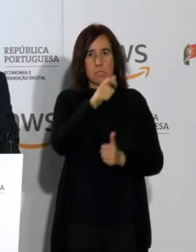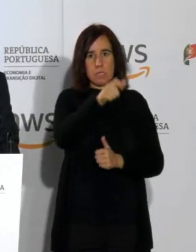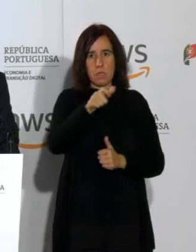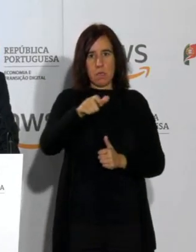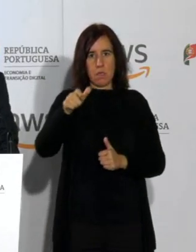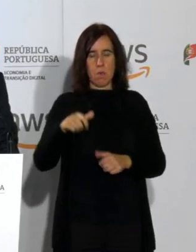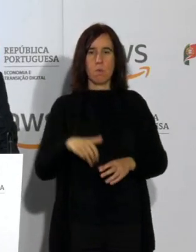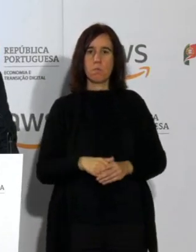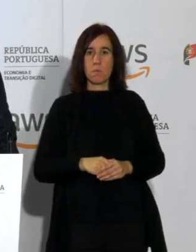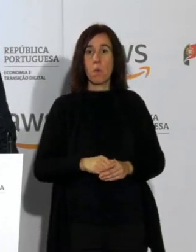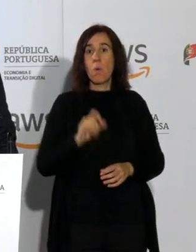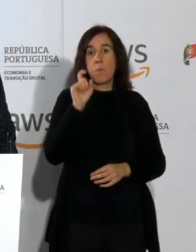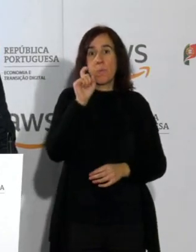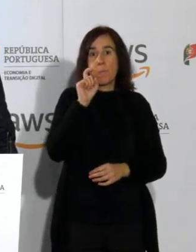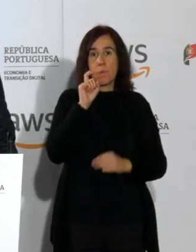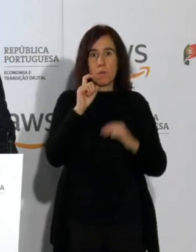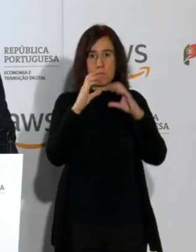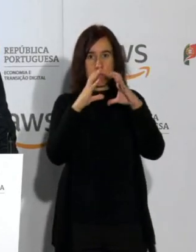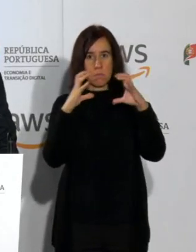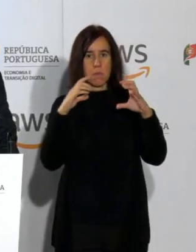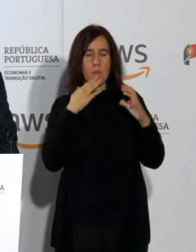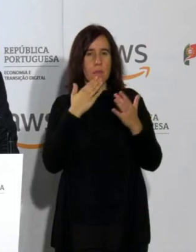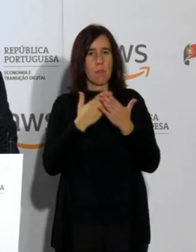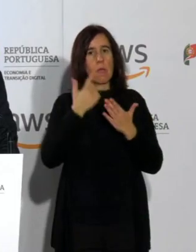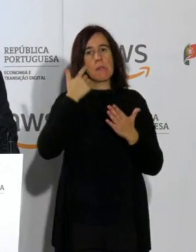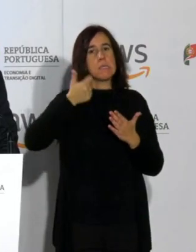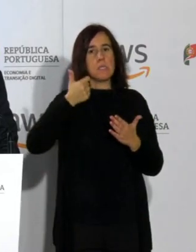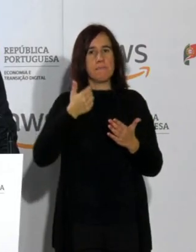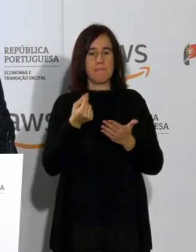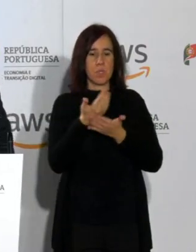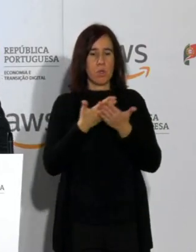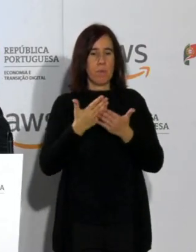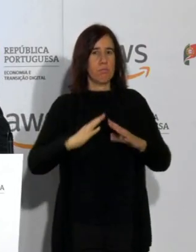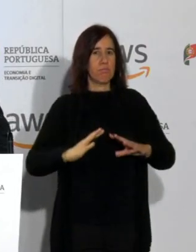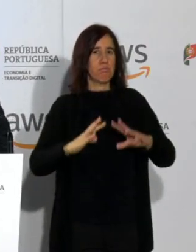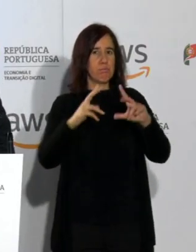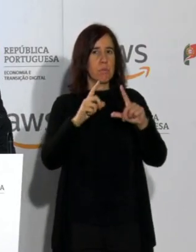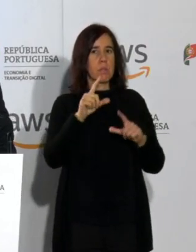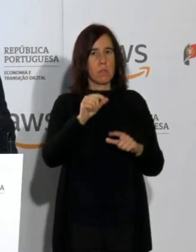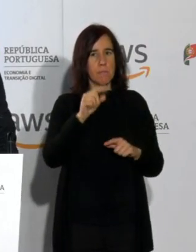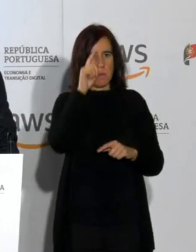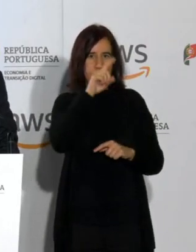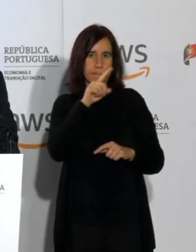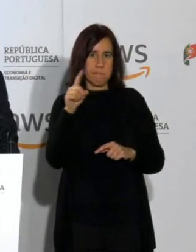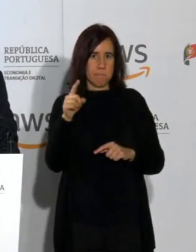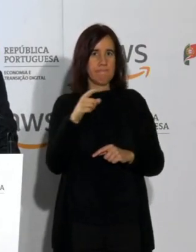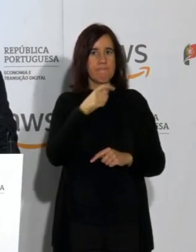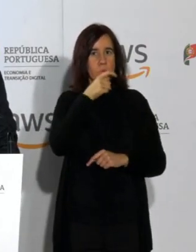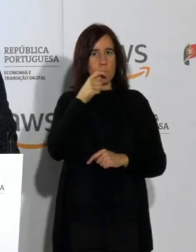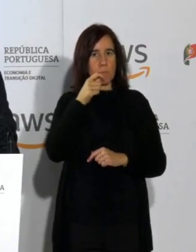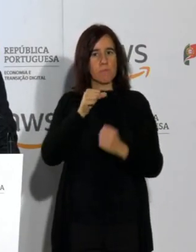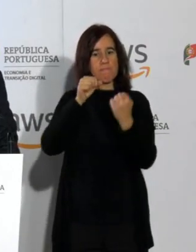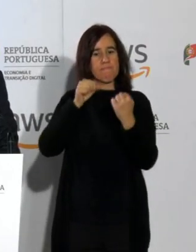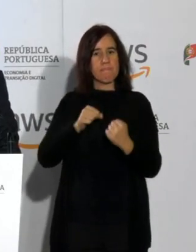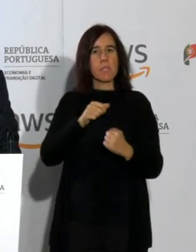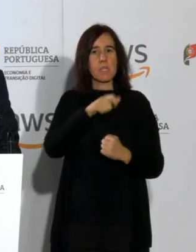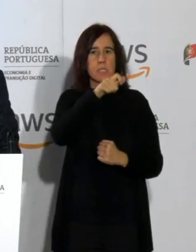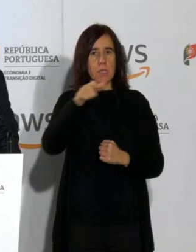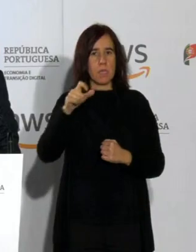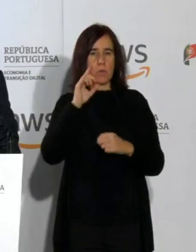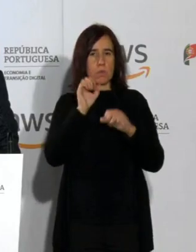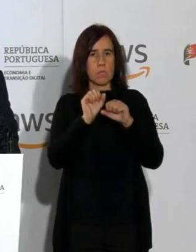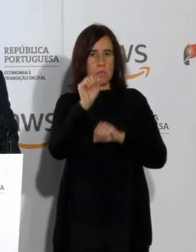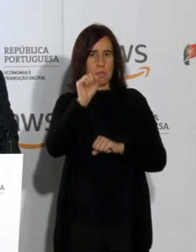nuvem segura é uma ferramenta essencial para o desenvolvimento da economia, bem como o SAL, o compromisso com a qualificação dos cidadãos